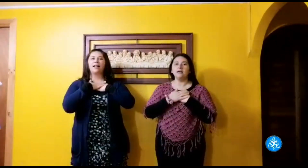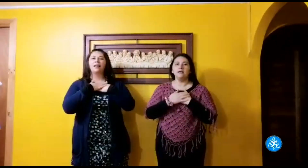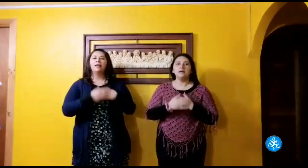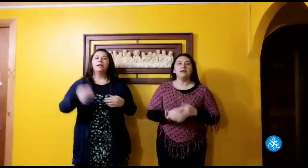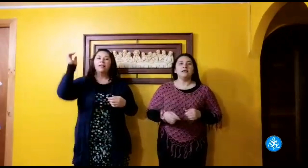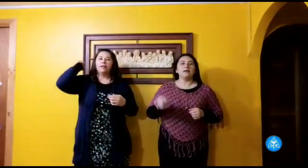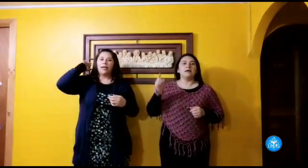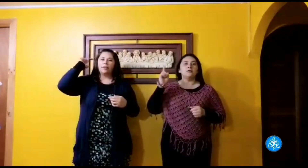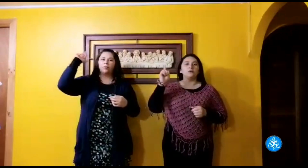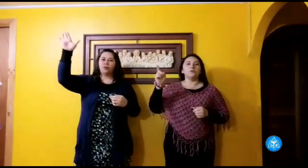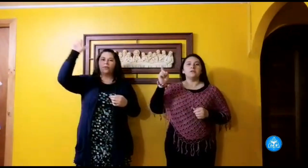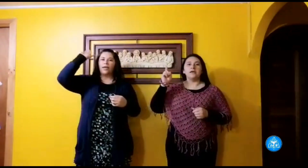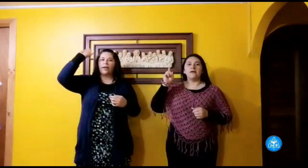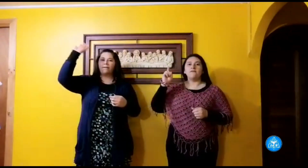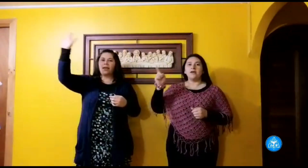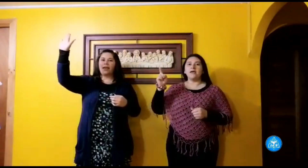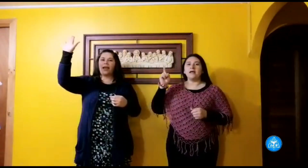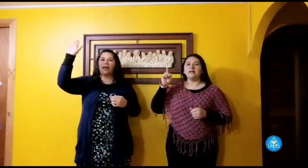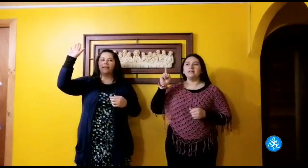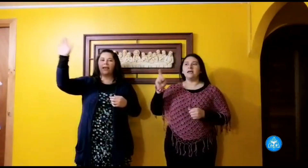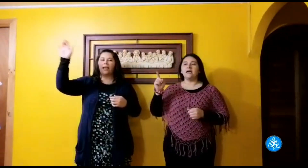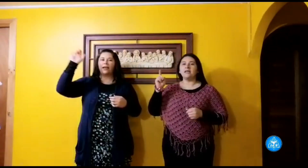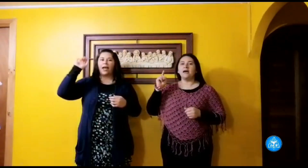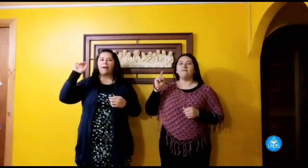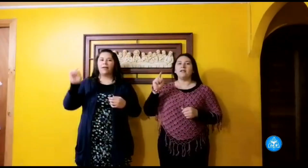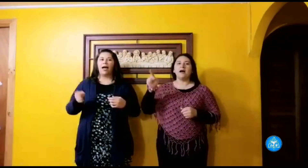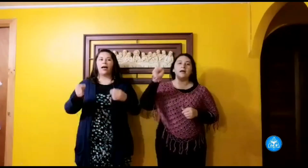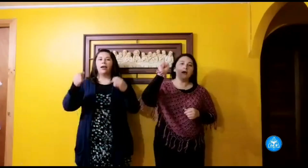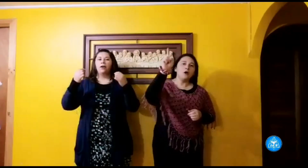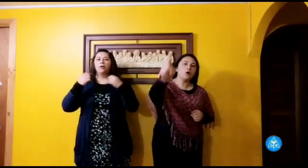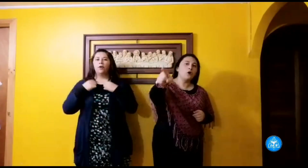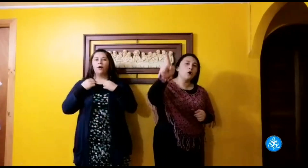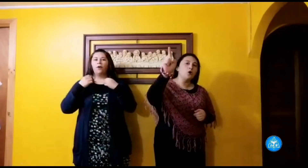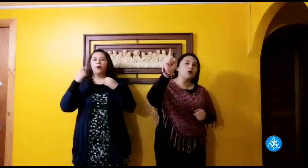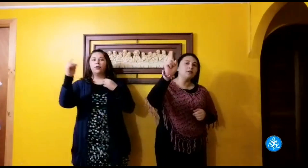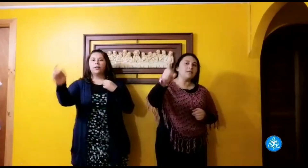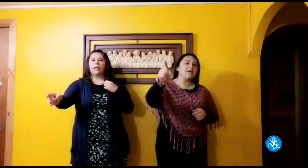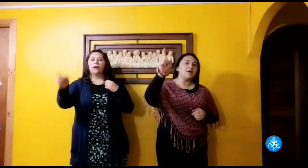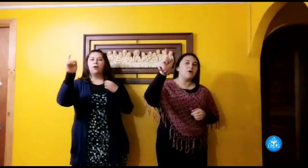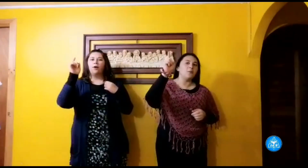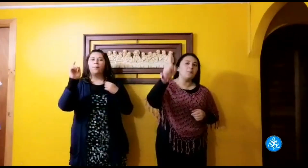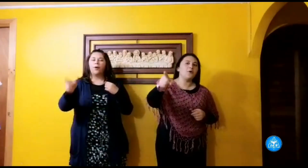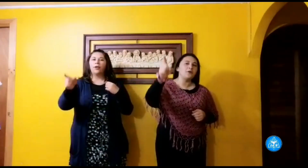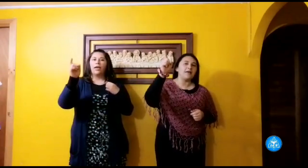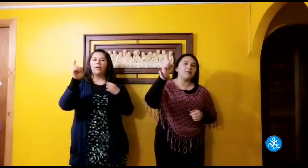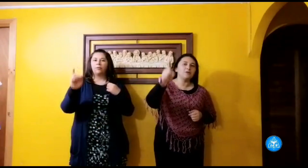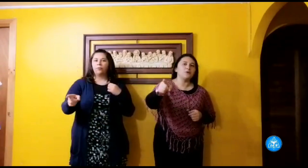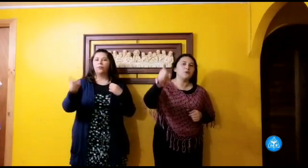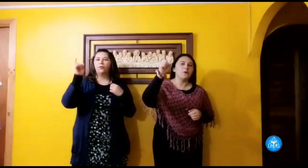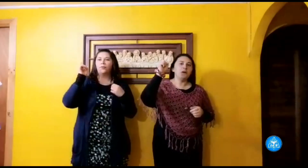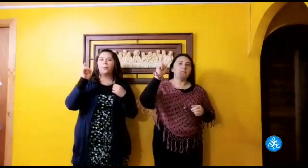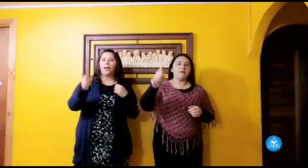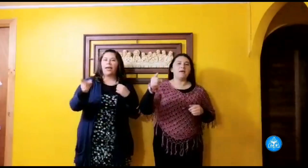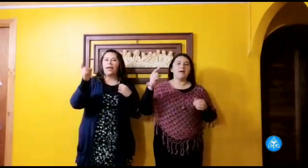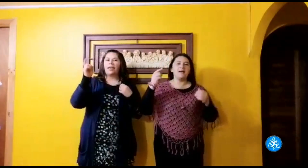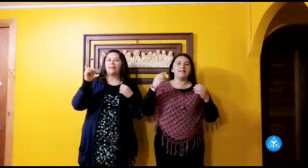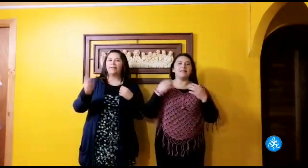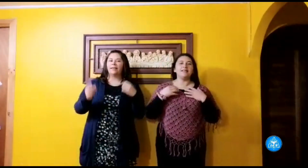real. Jesús de veras quiere hablar contigo porque su